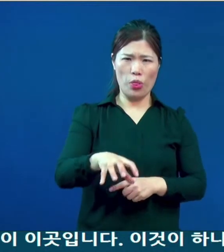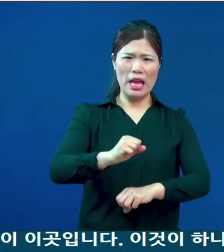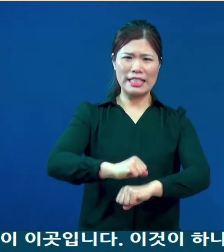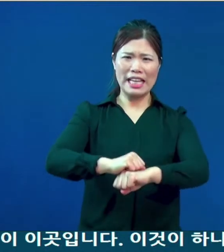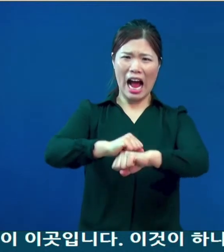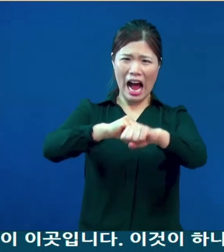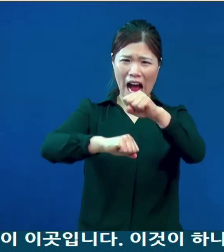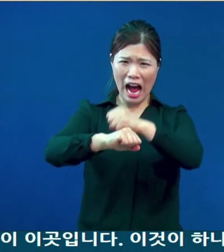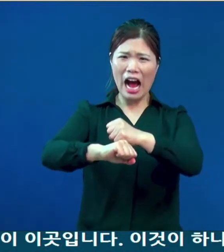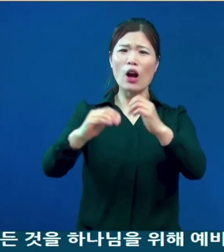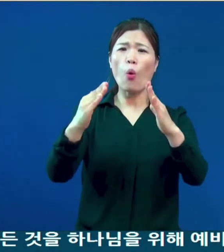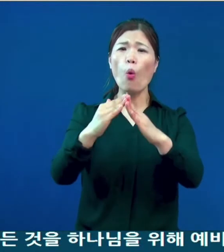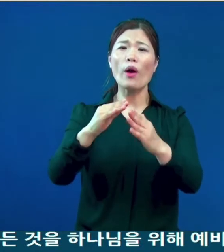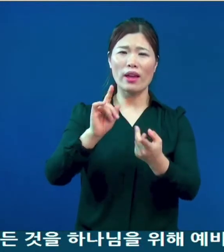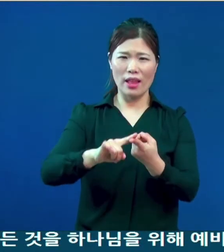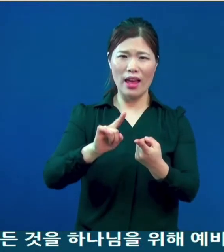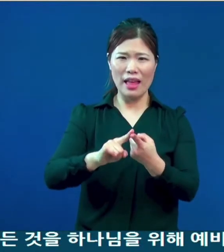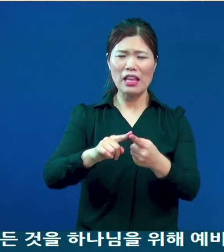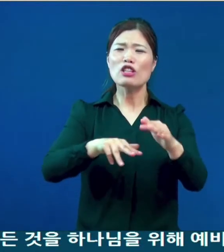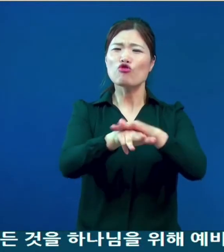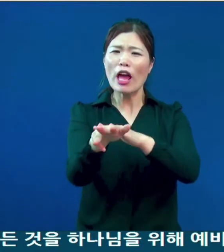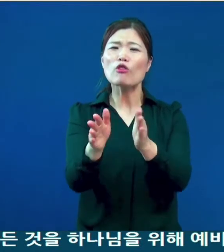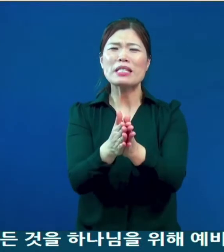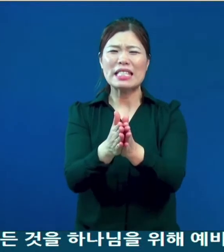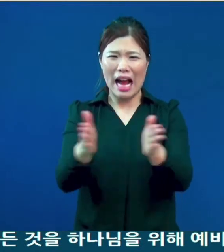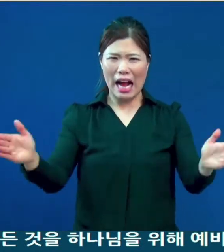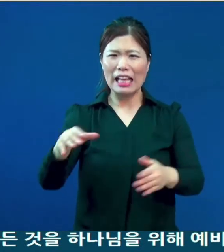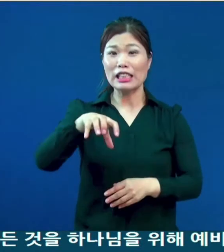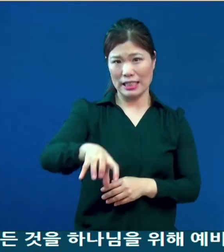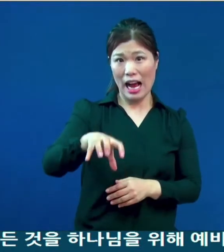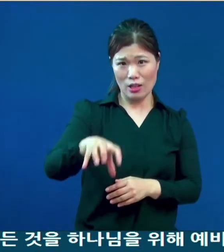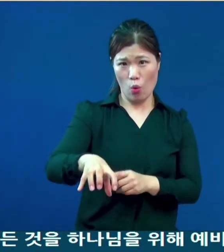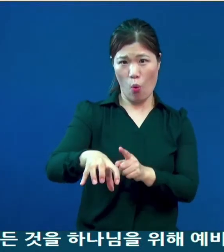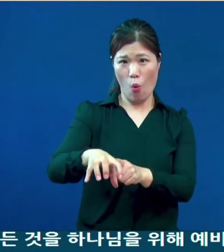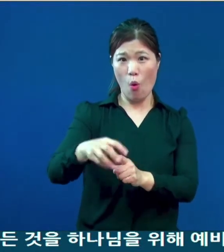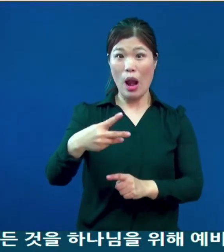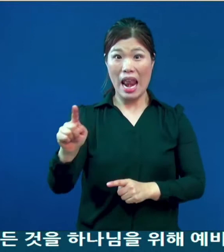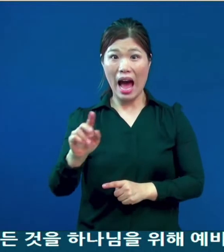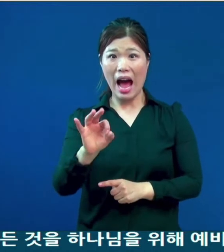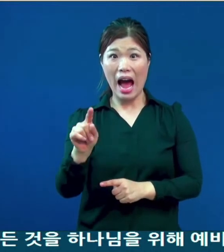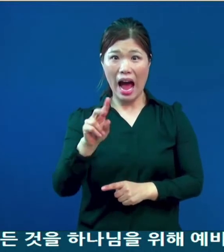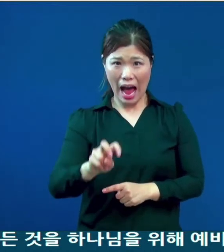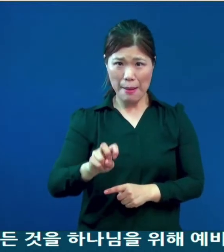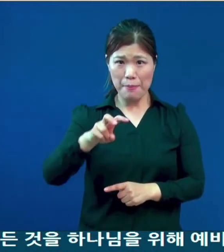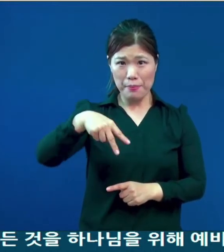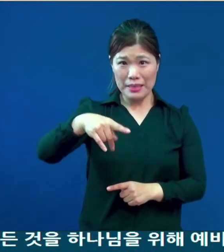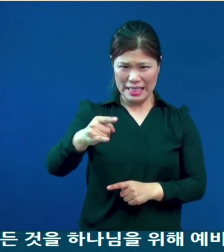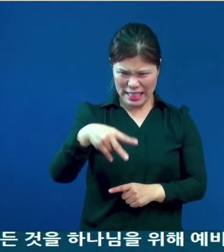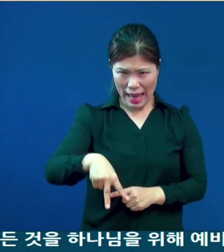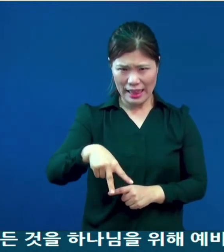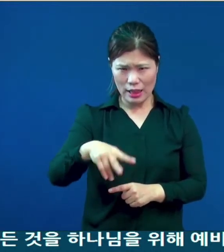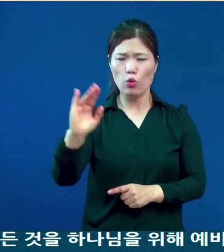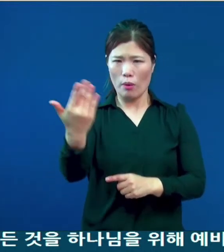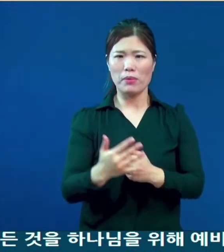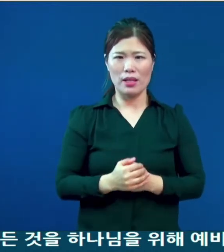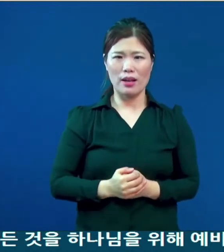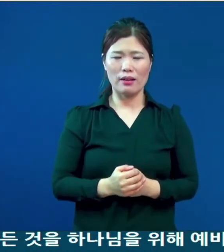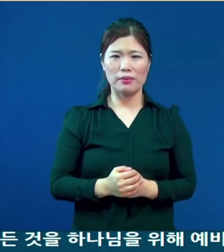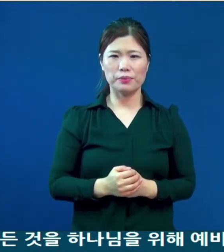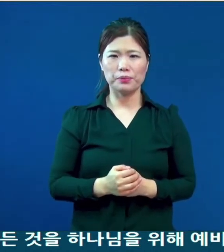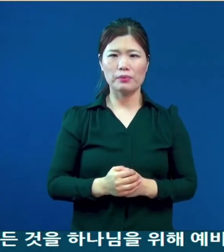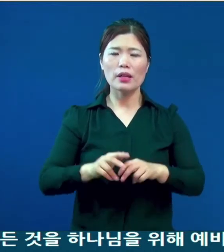출애굽의 시작을 알리는 장소로 사용하는 놀라운 역전이 이루어지고 있습니다. 이제